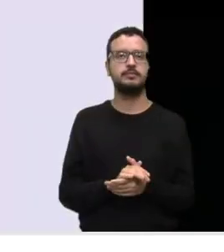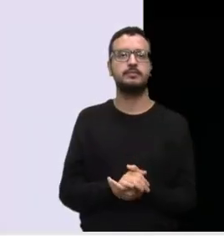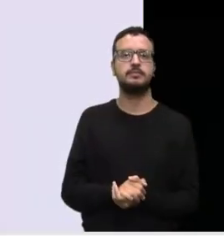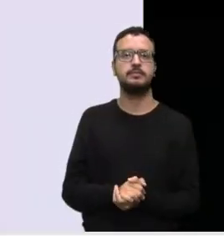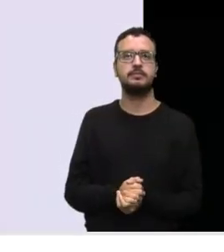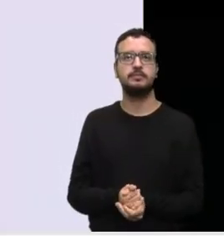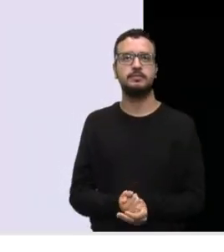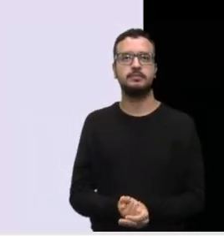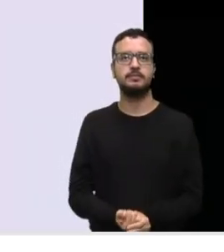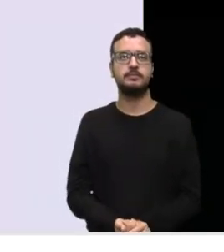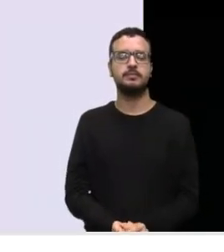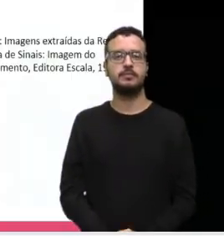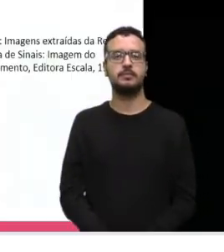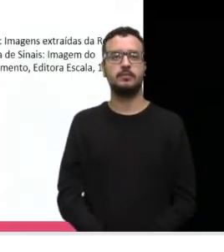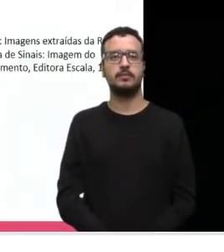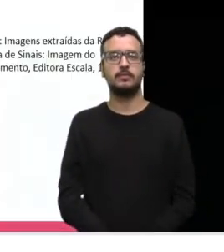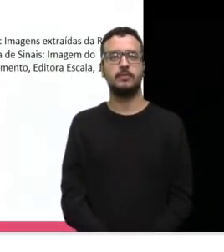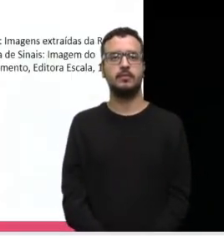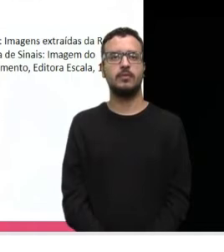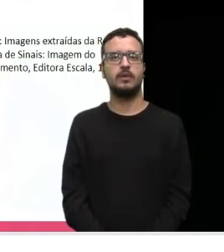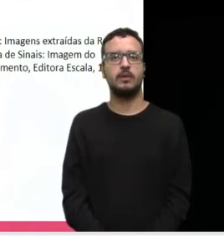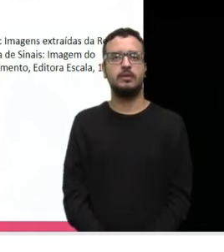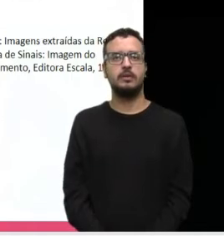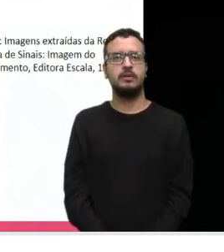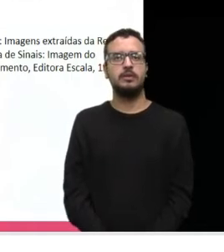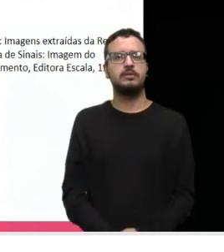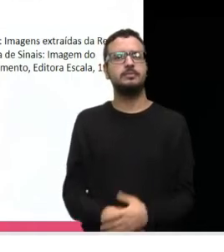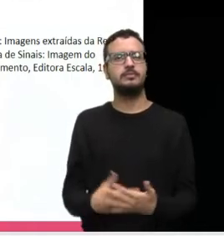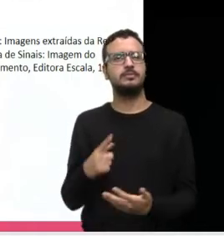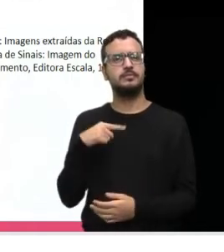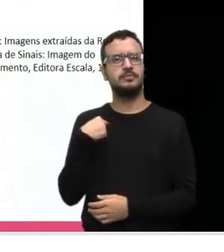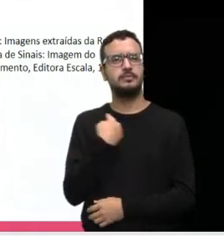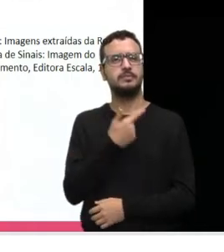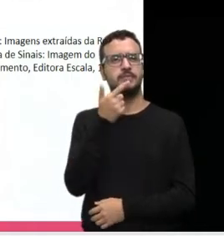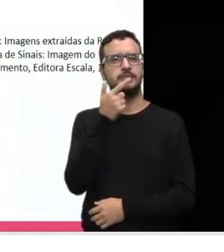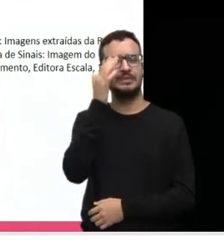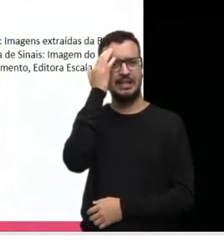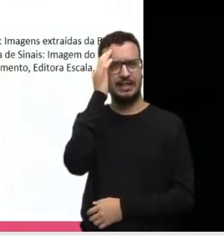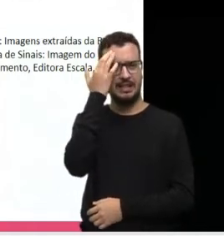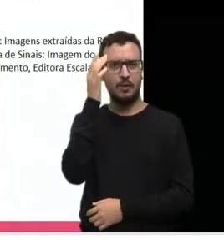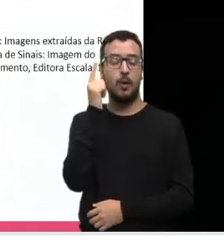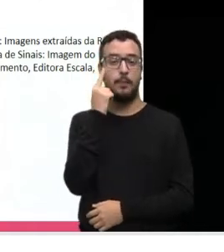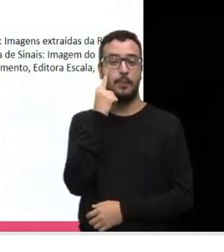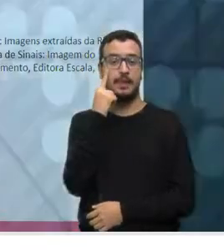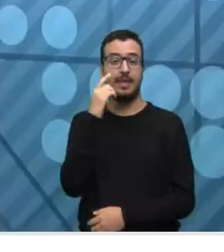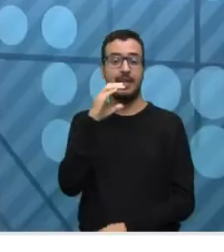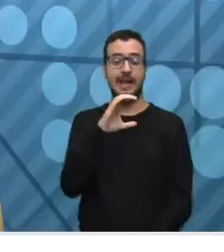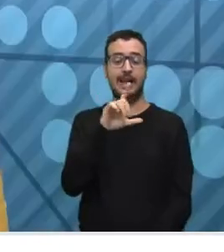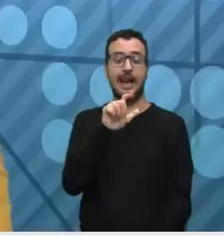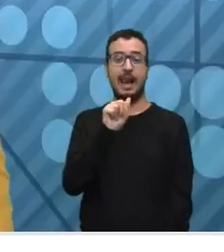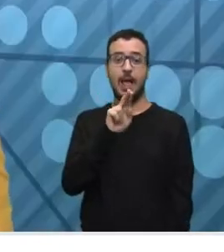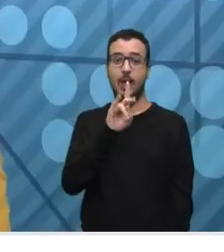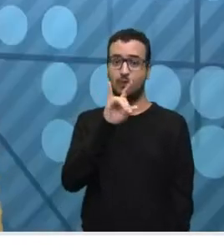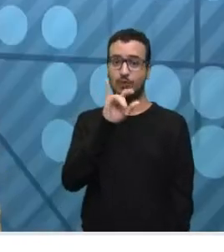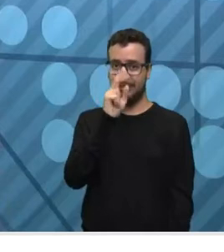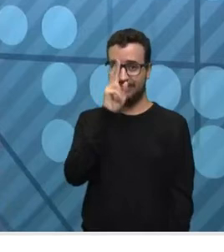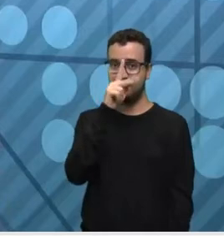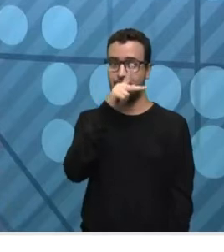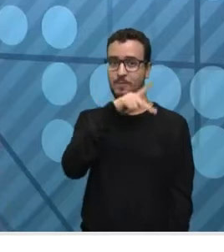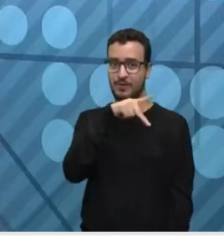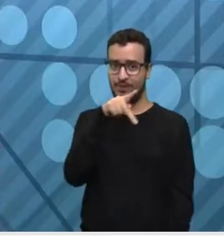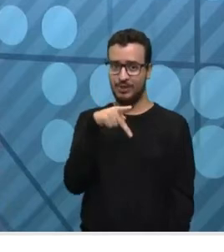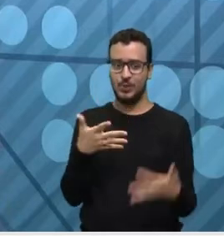alfabetos manuais também. O que a gente pode entender aqui? A professora Cláudia, para resolver a situação, né, ela